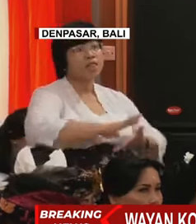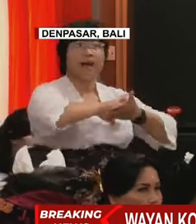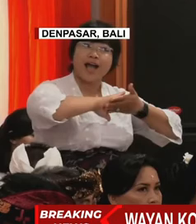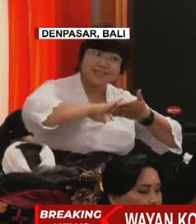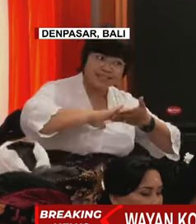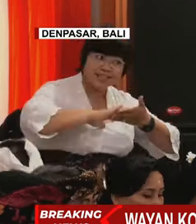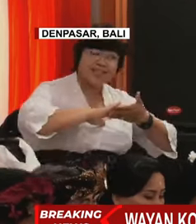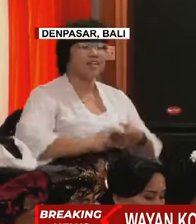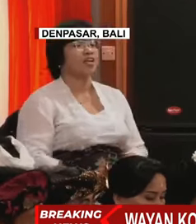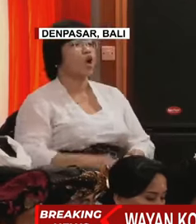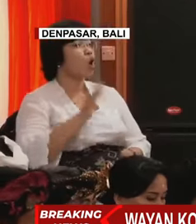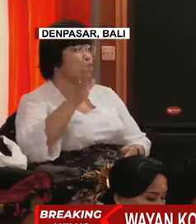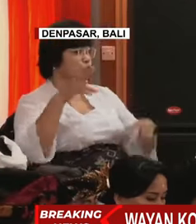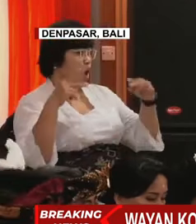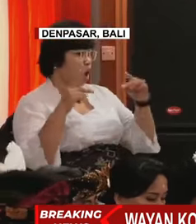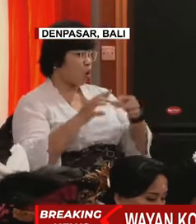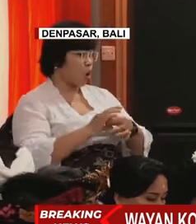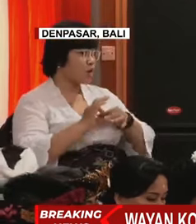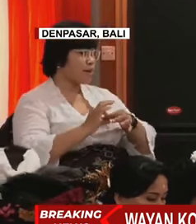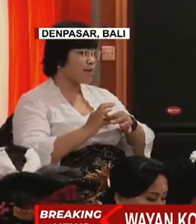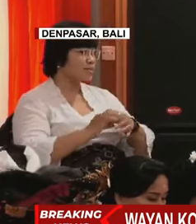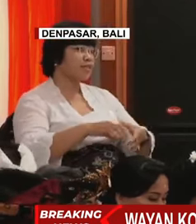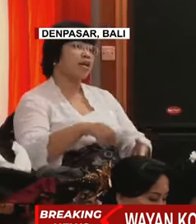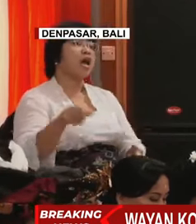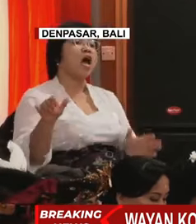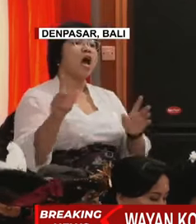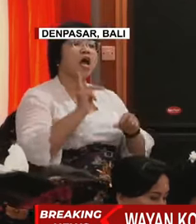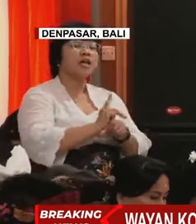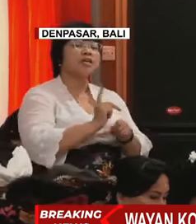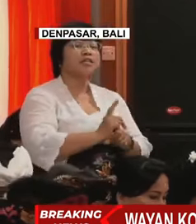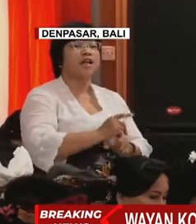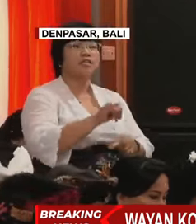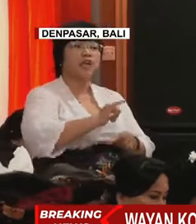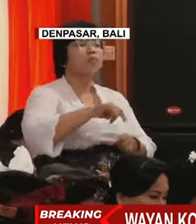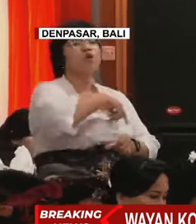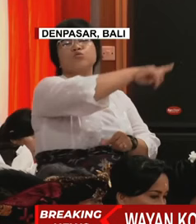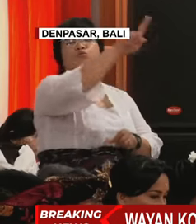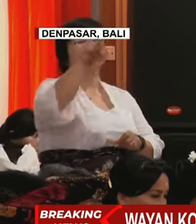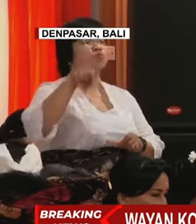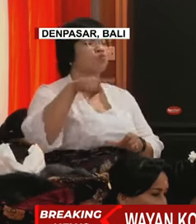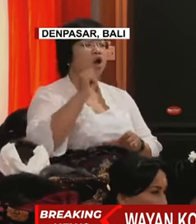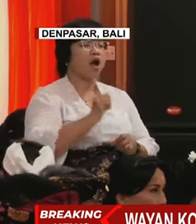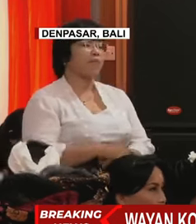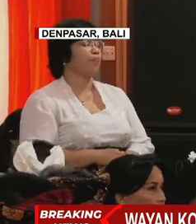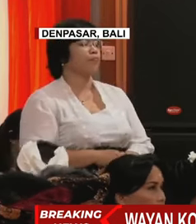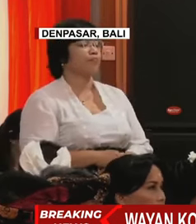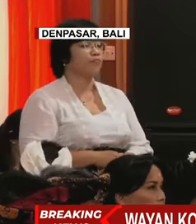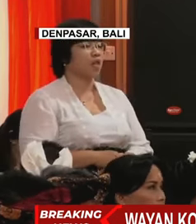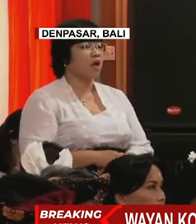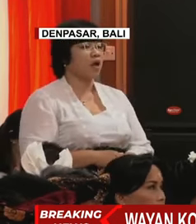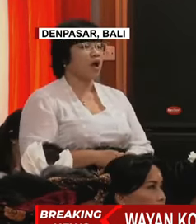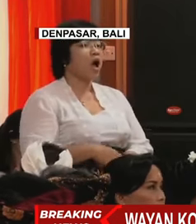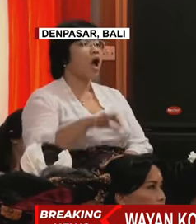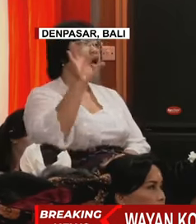begitu ya He Tetapi kan tadi bahwa partti ID Kita sebenarnya rendah walaupun PDI Perjuangan di sana menang